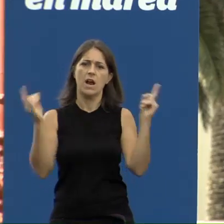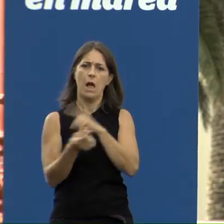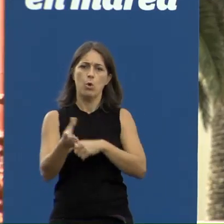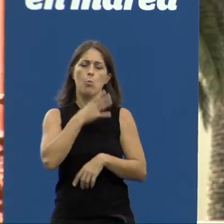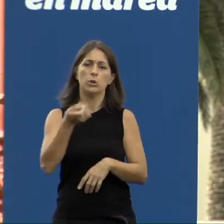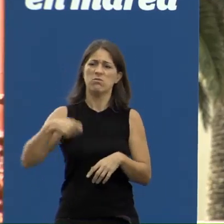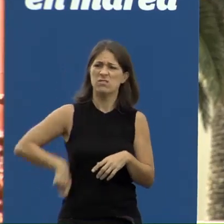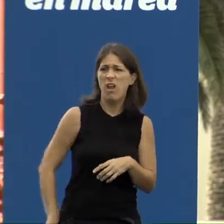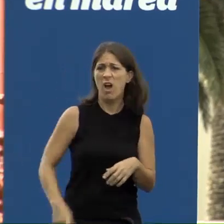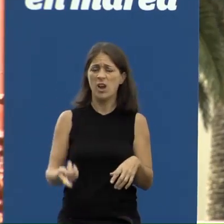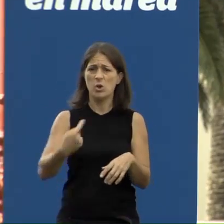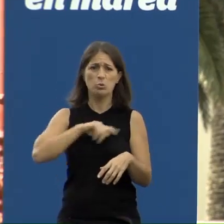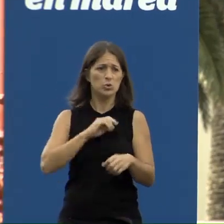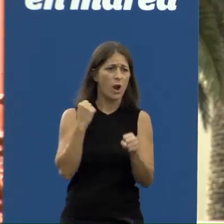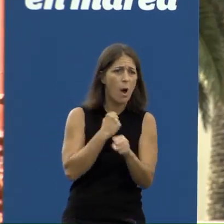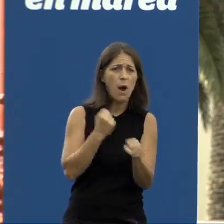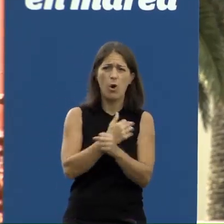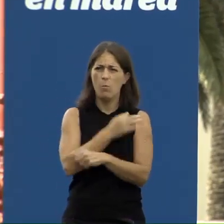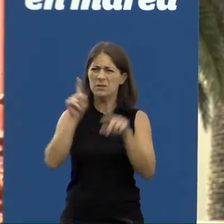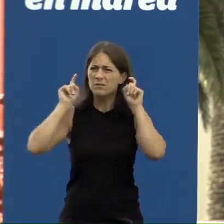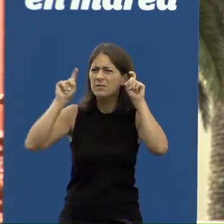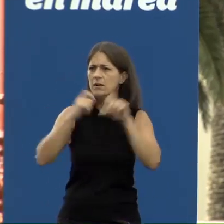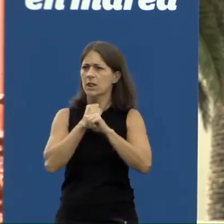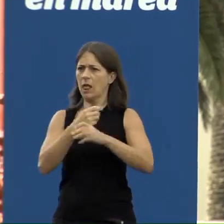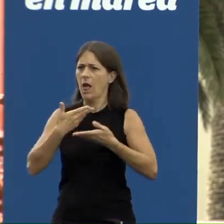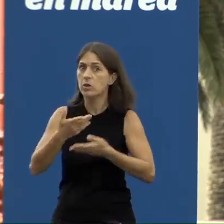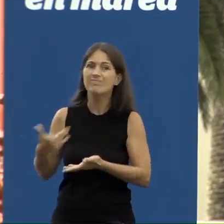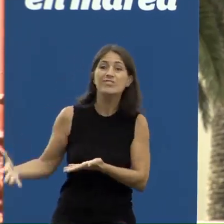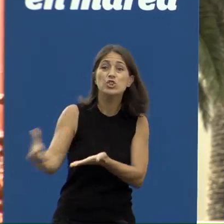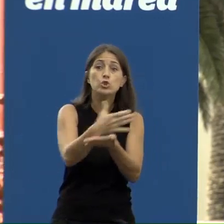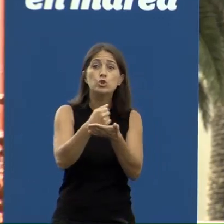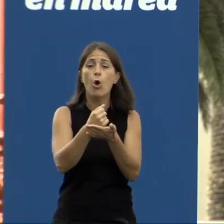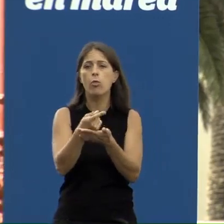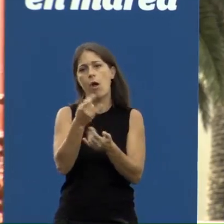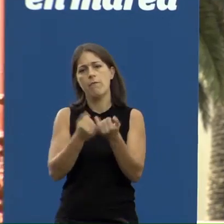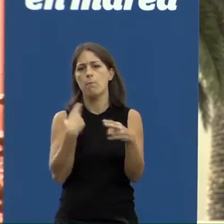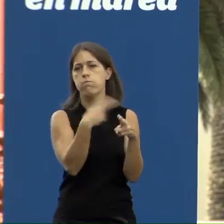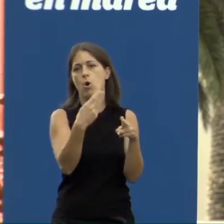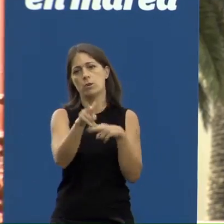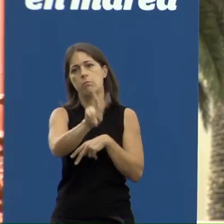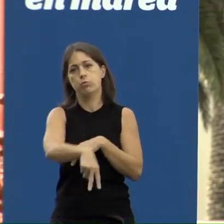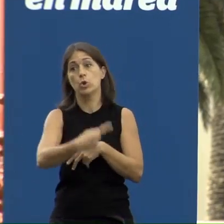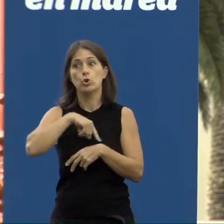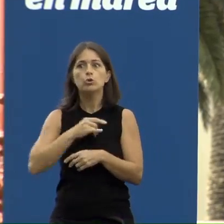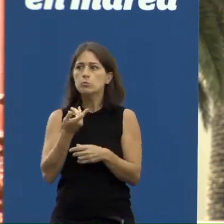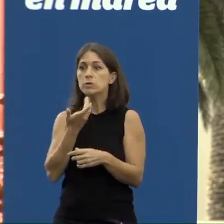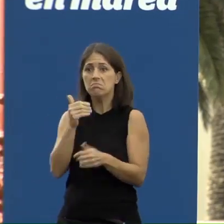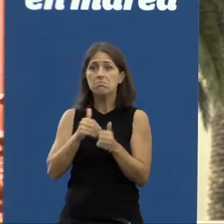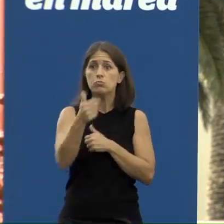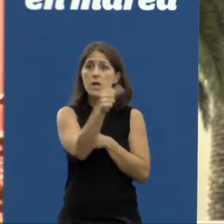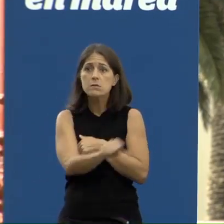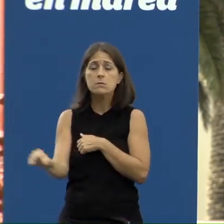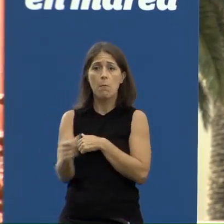o noso emprego, o ensino, a axuda á dependencia, todo iso, amigos e amigas, todo iso é política e decidímolo xuntos dentro dunha